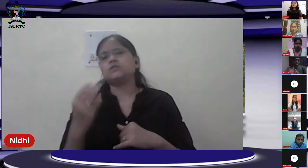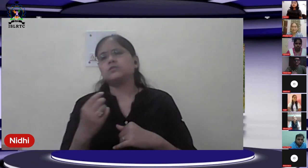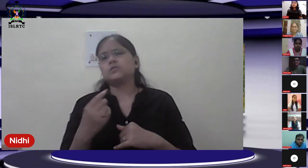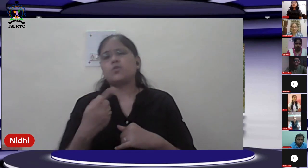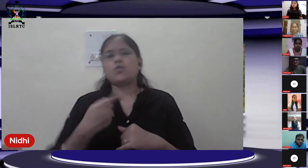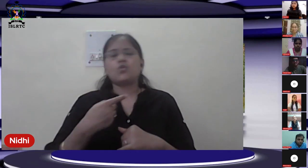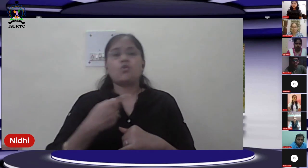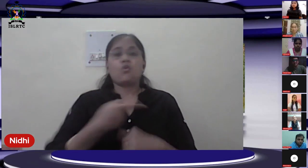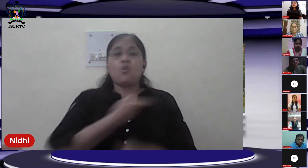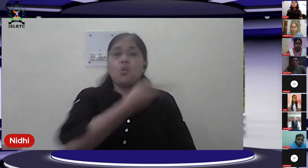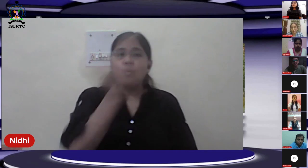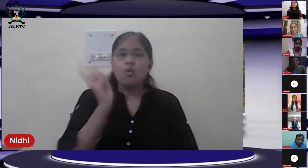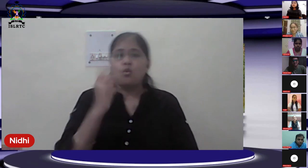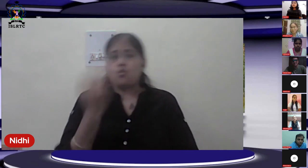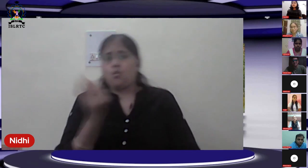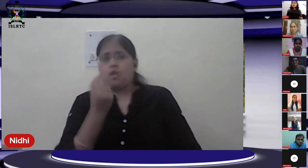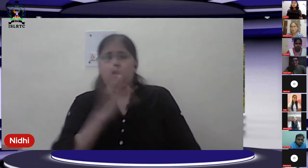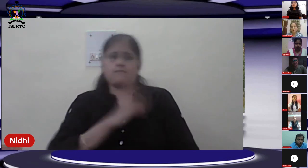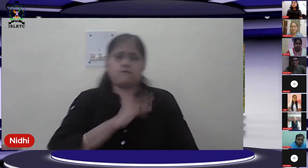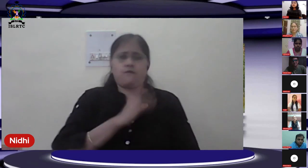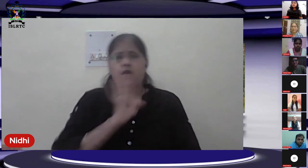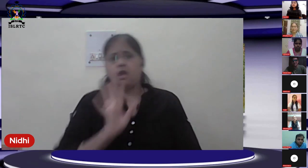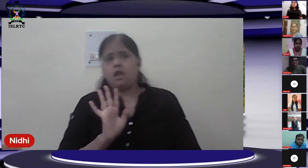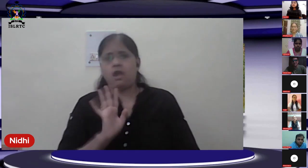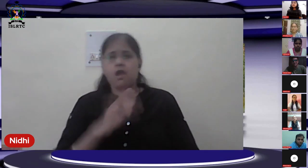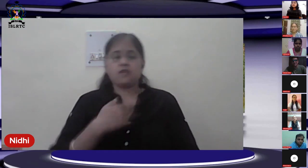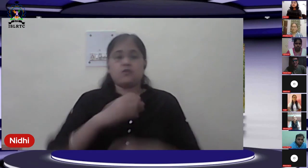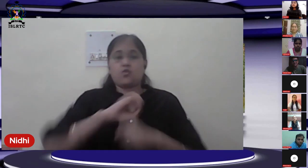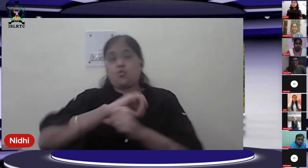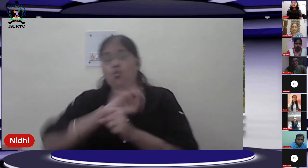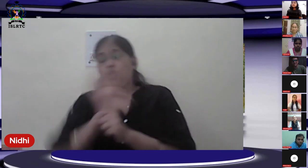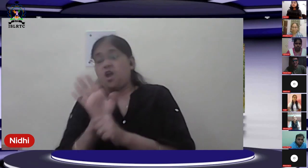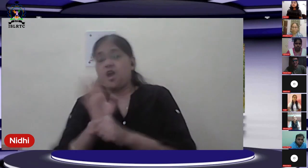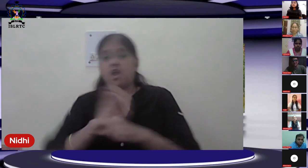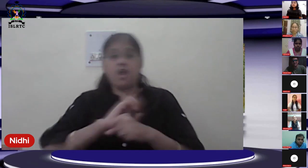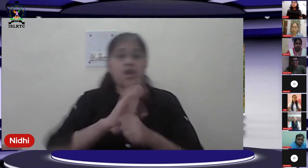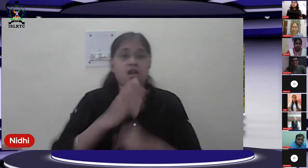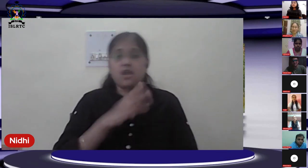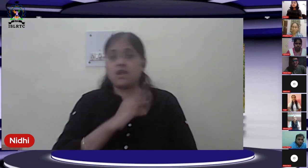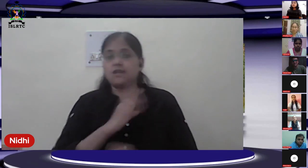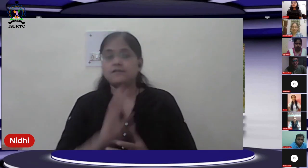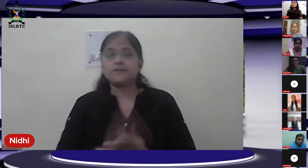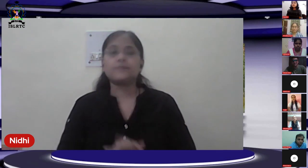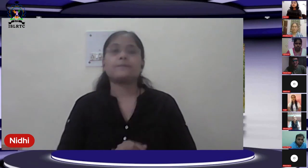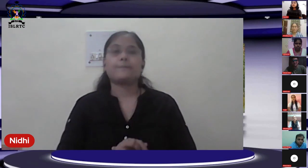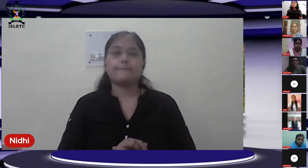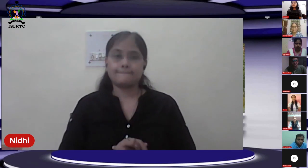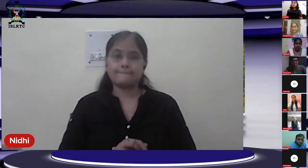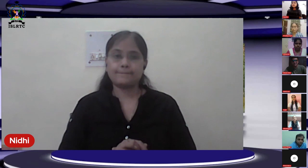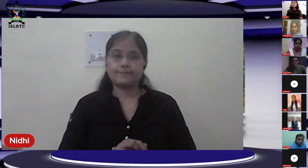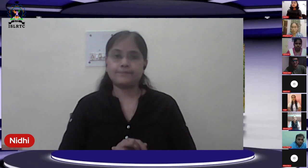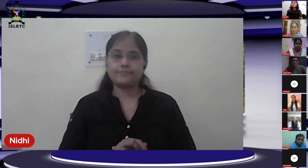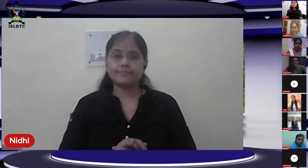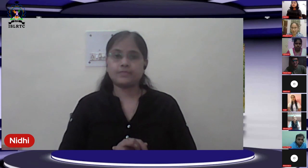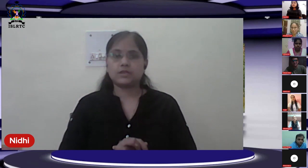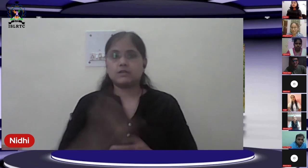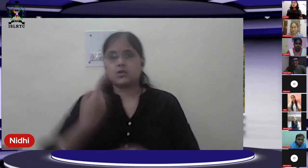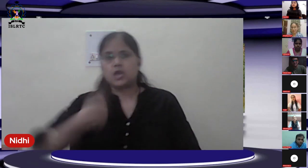अरे मतलब कोरोना से सबको डर लग रहा है कि अरे कोरोना है तो हमें डेली कुछ ना कुछ व्यायाम करना